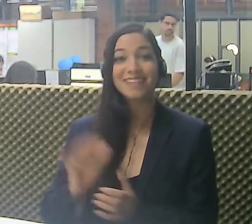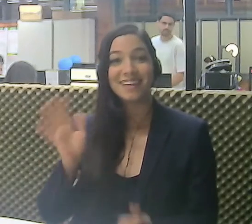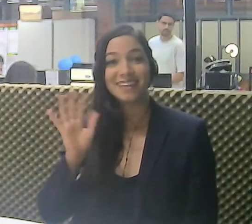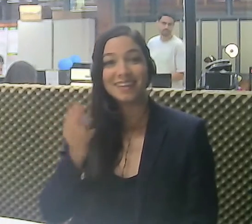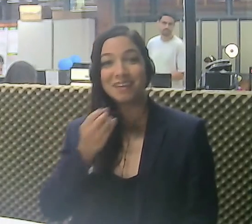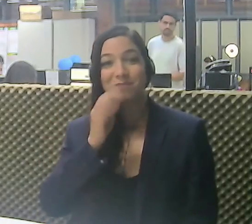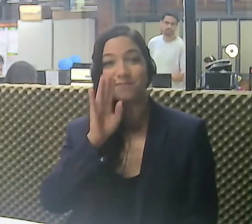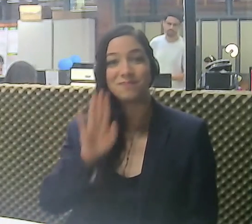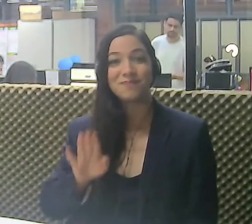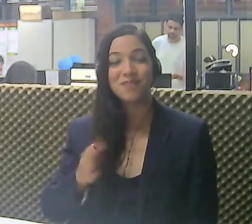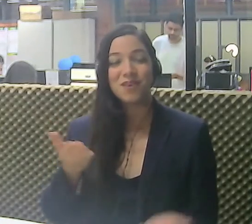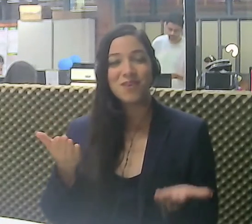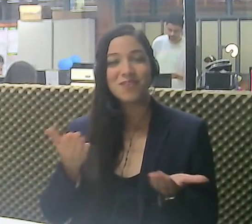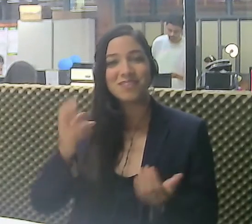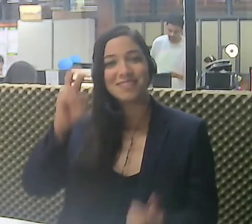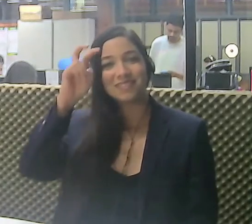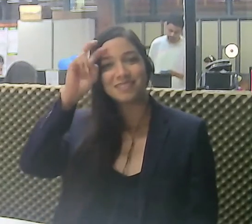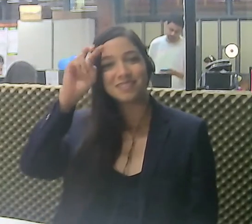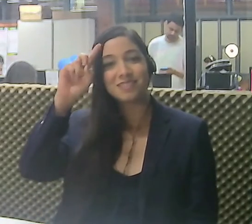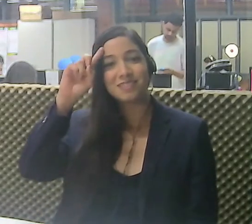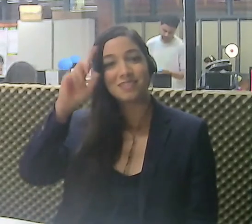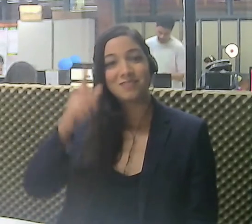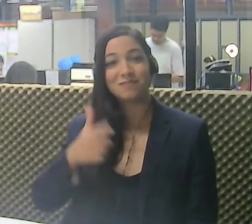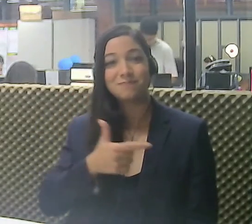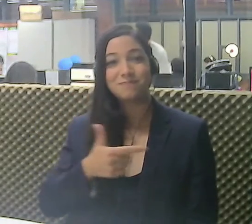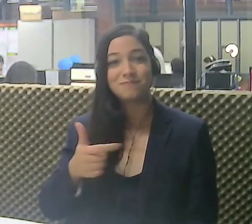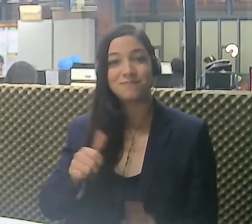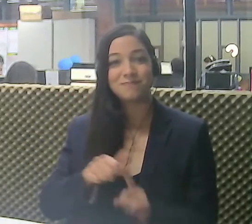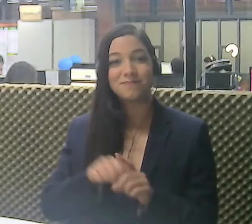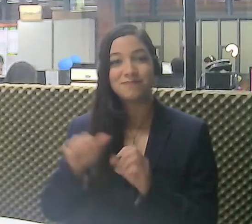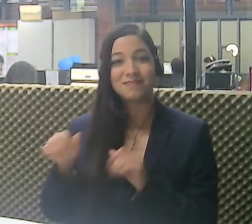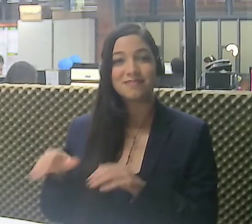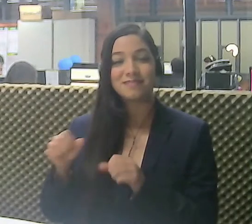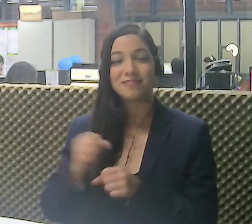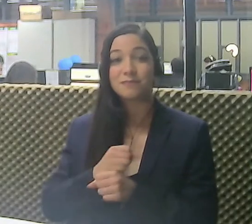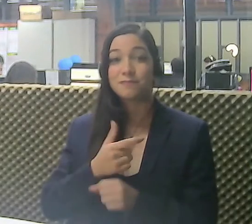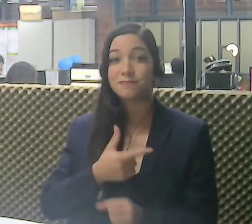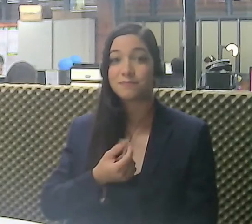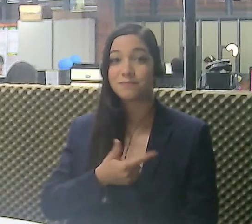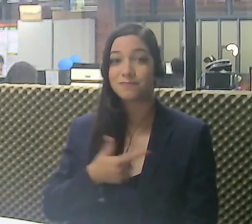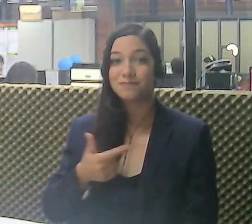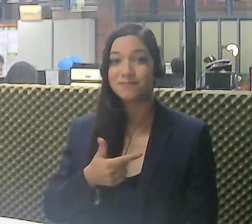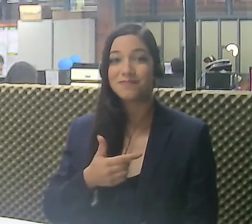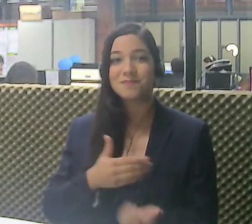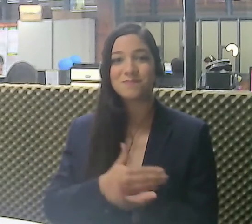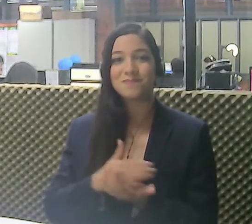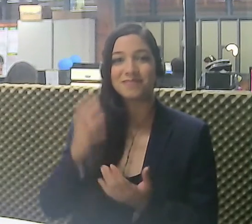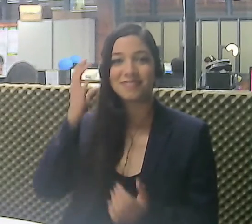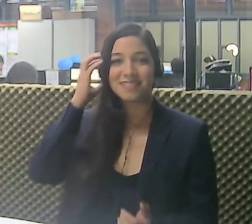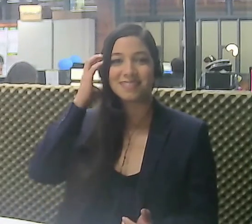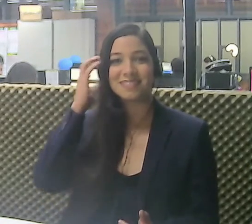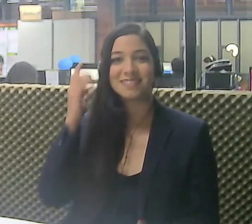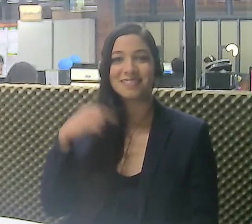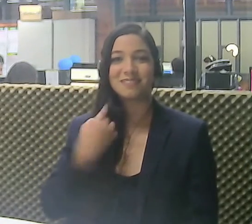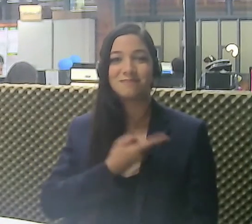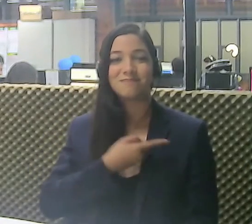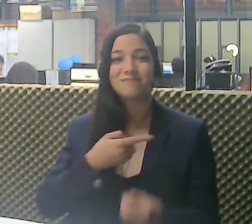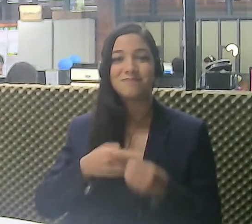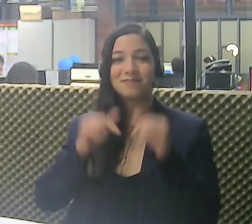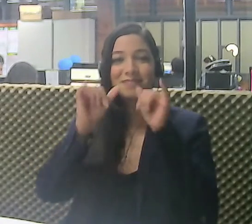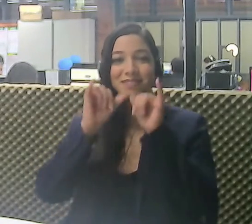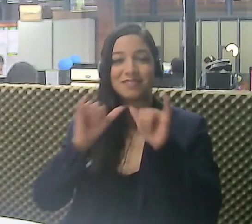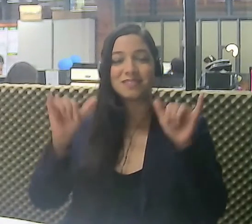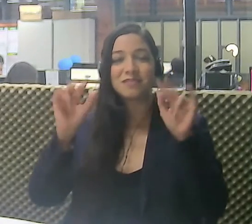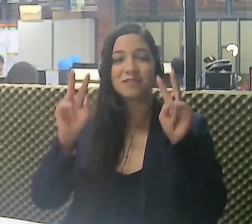Olá, boa tarde. Hoje é quinta-feira, dia 22 de setembro de 2022. Está no ar a Rádio Nossa Cidade com um boletim de